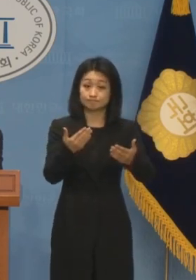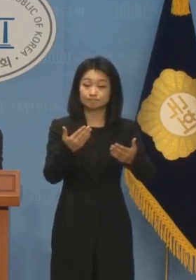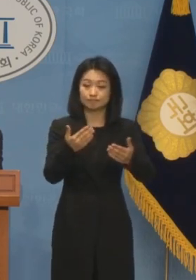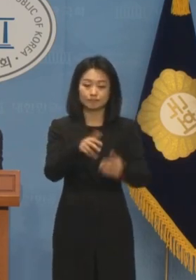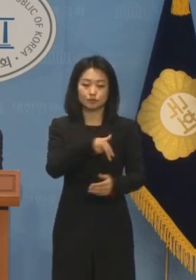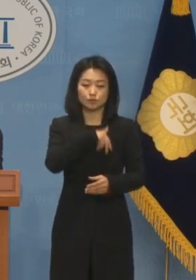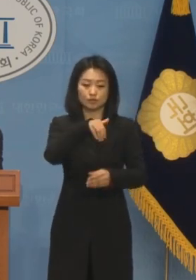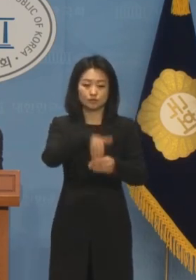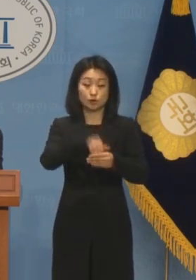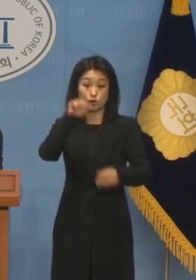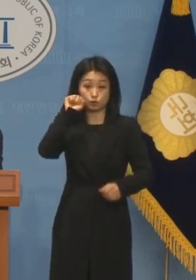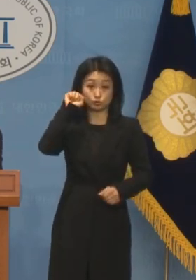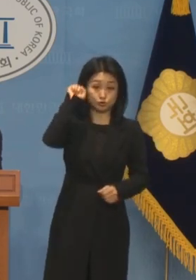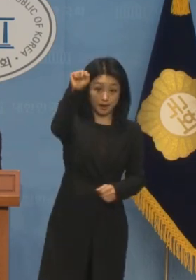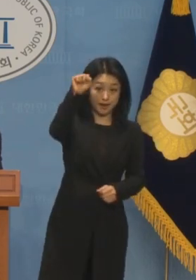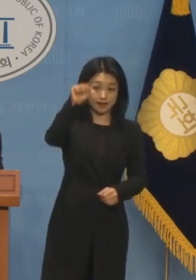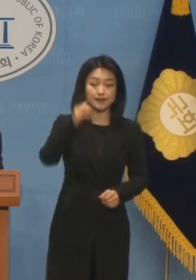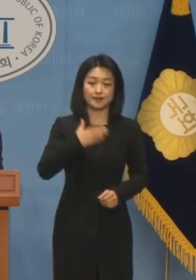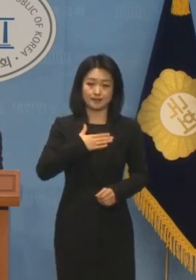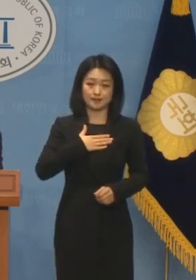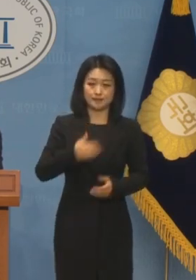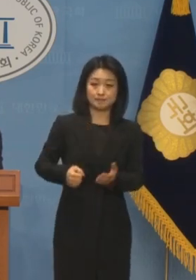총선 출마를 강행했습니다.